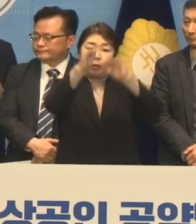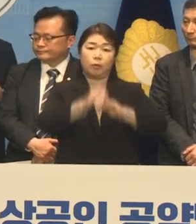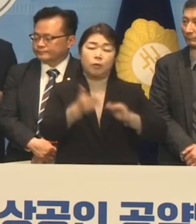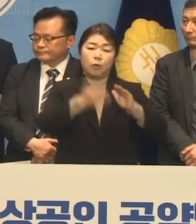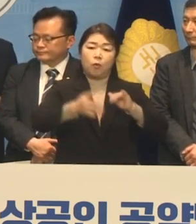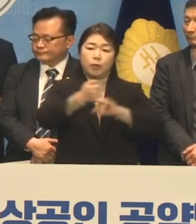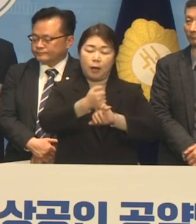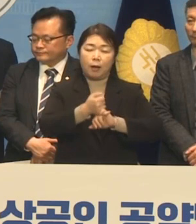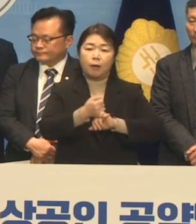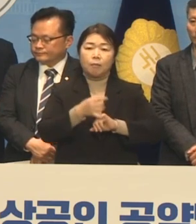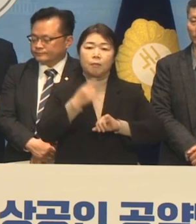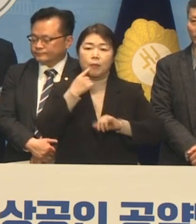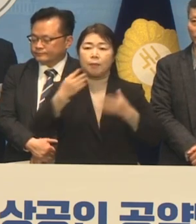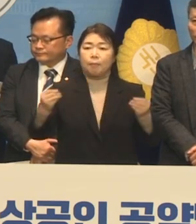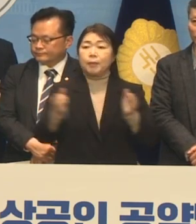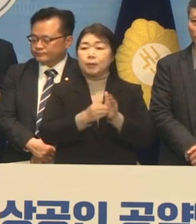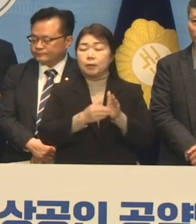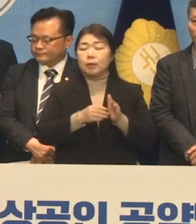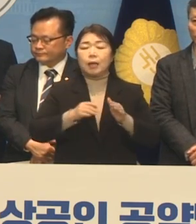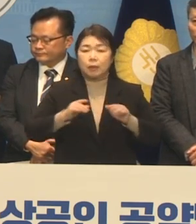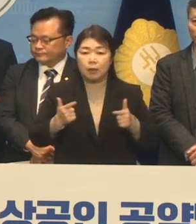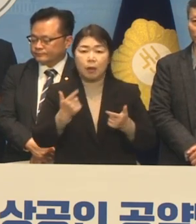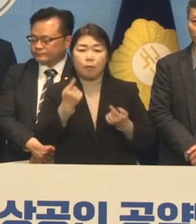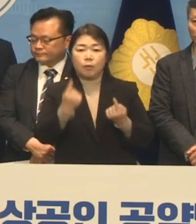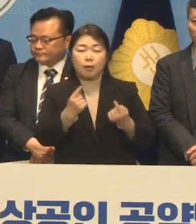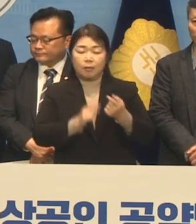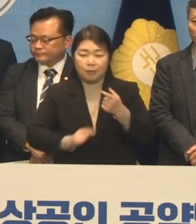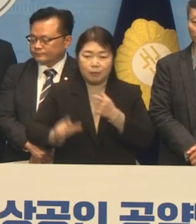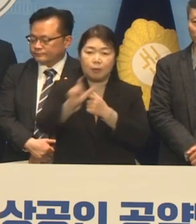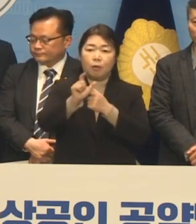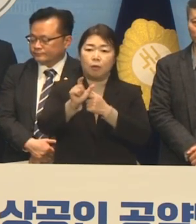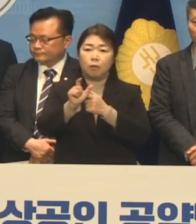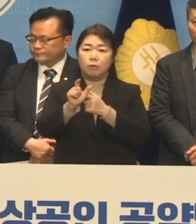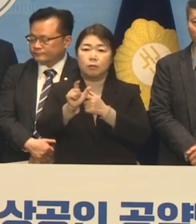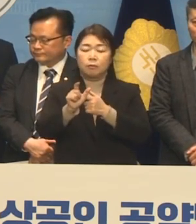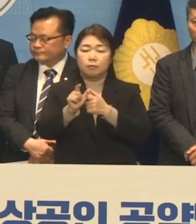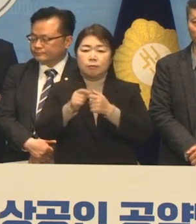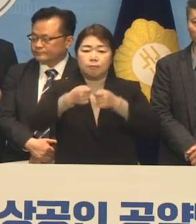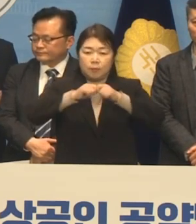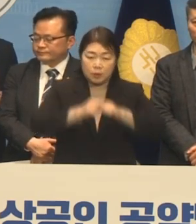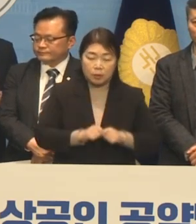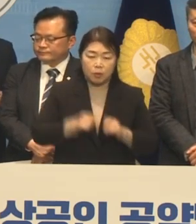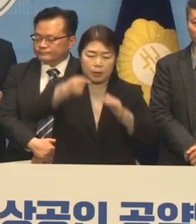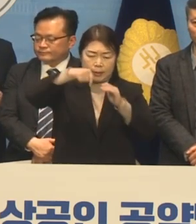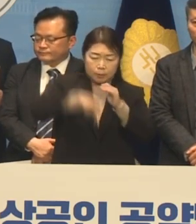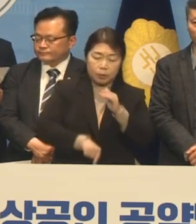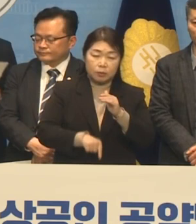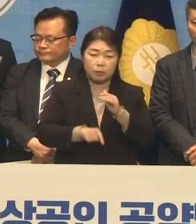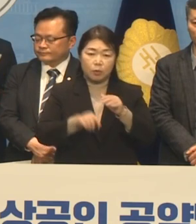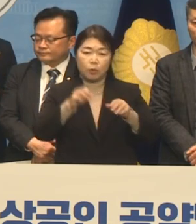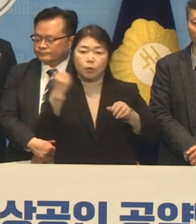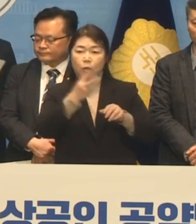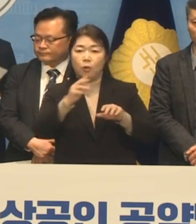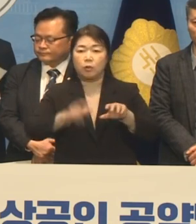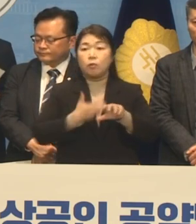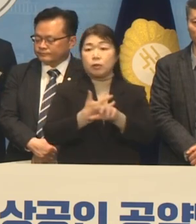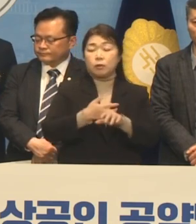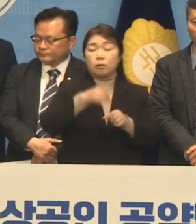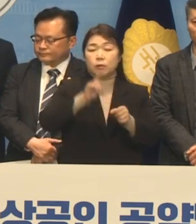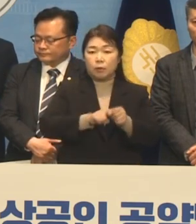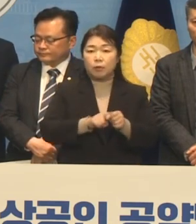공약으로 만족할 것이 아니고 더 보다 더 심도 있고 혁신적인